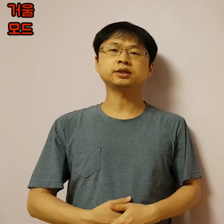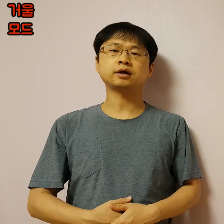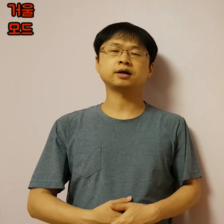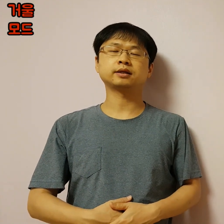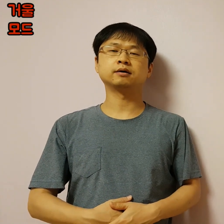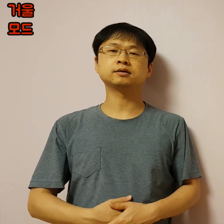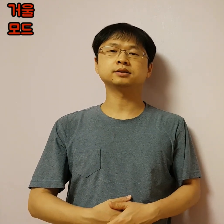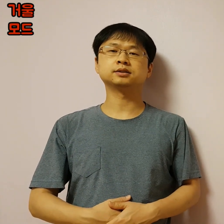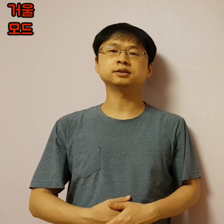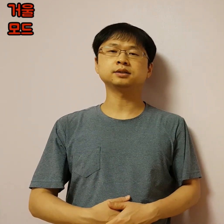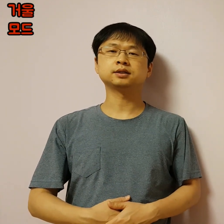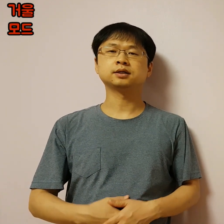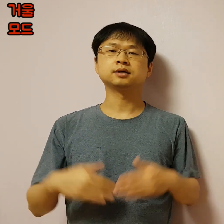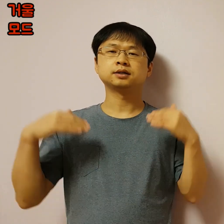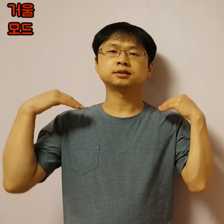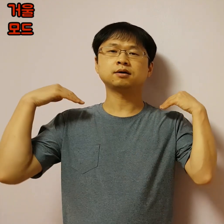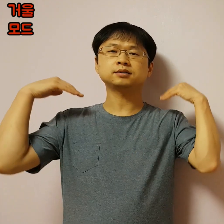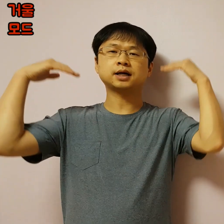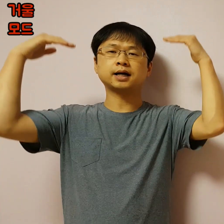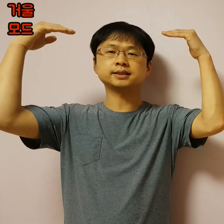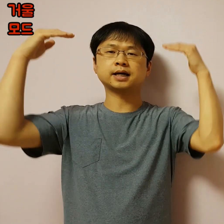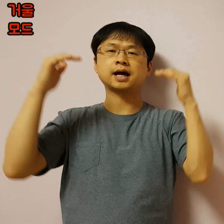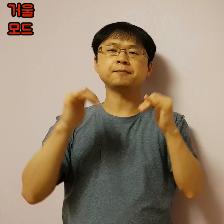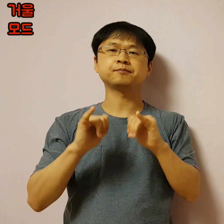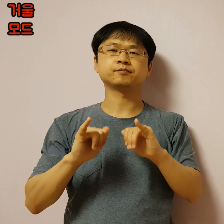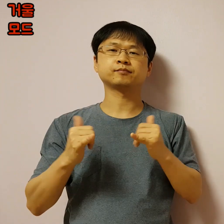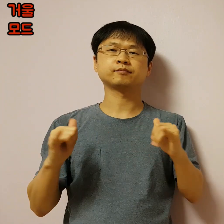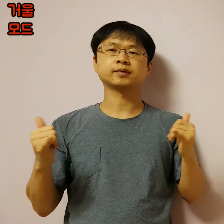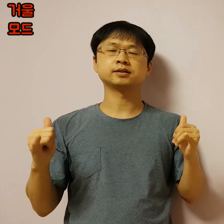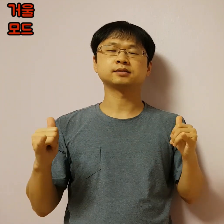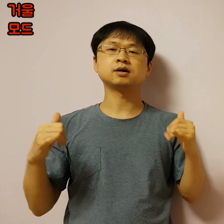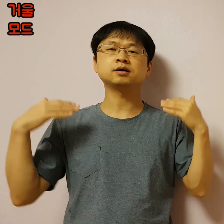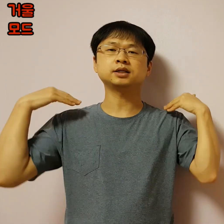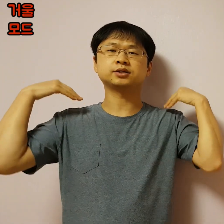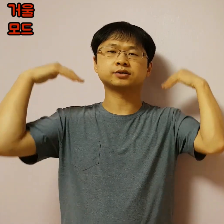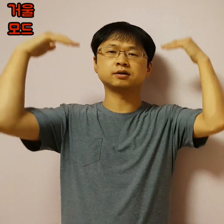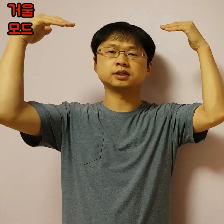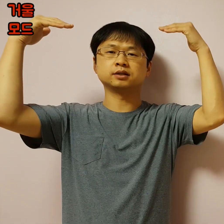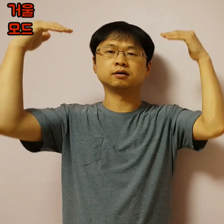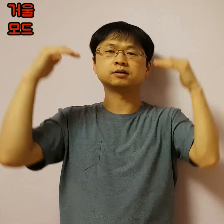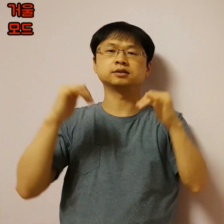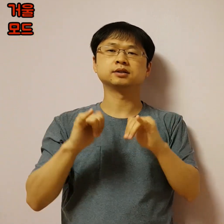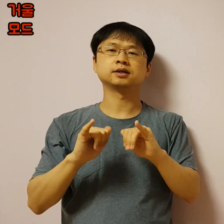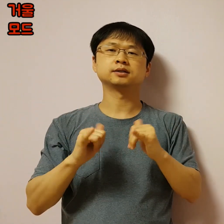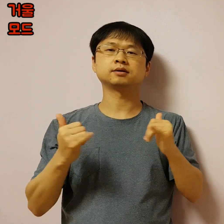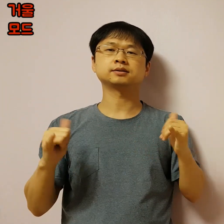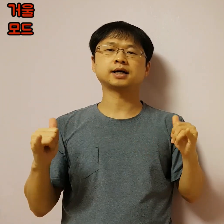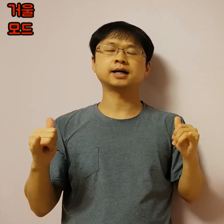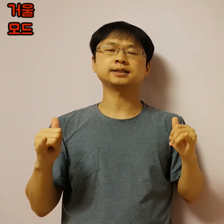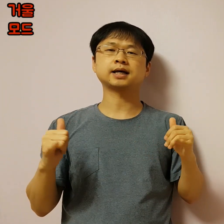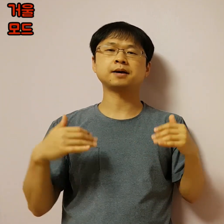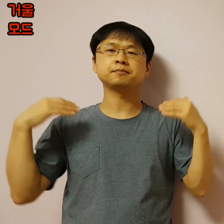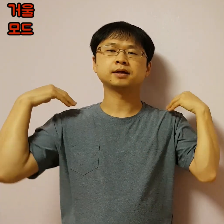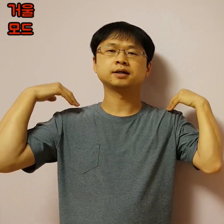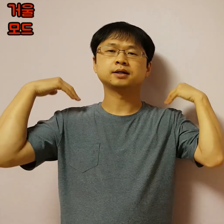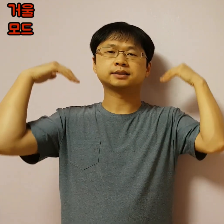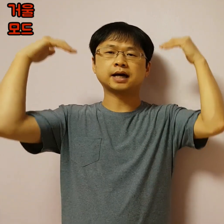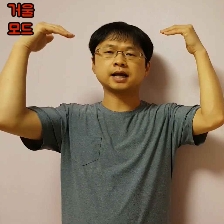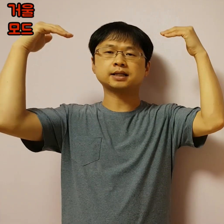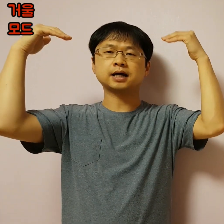되어 할 때 어른은 성장한 사람, 성인이죠. 성인, 어른, 성장한 사람.